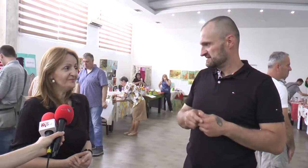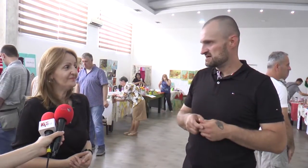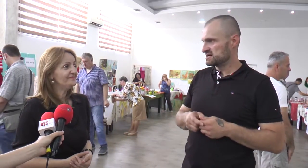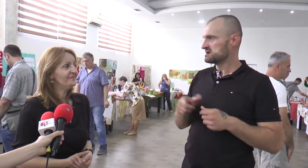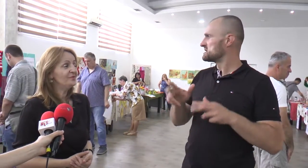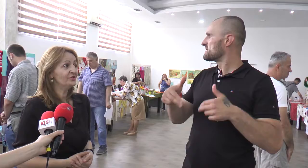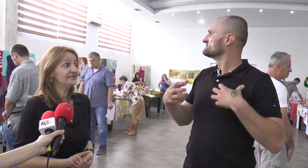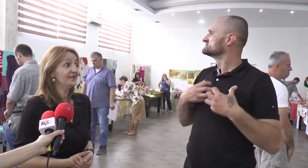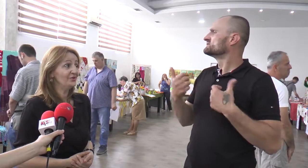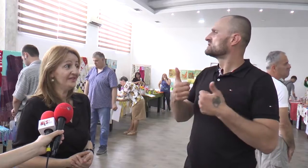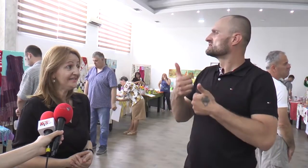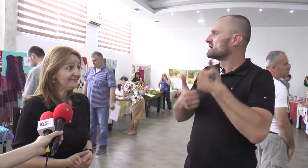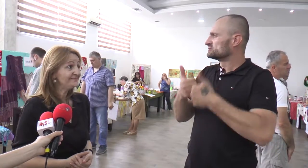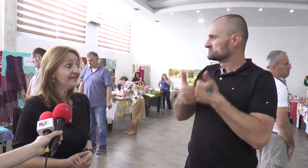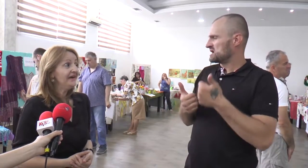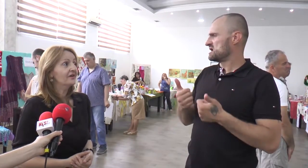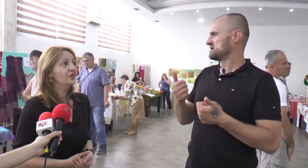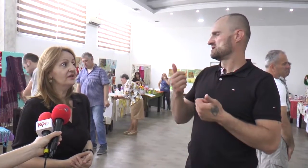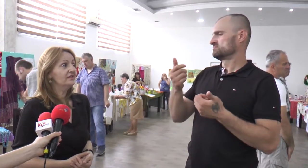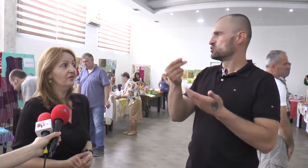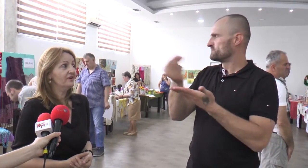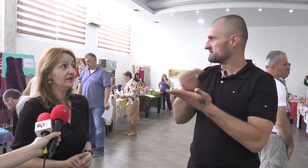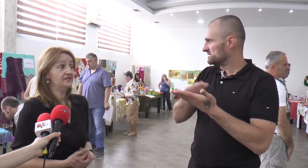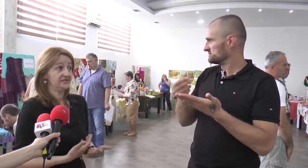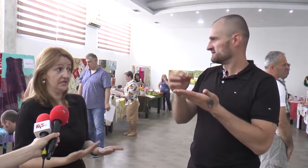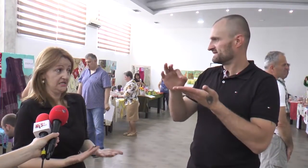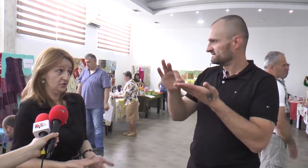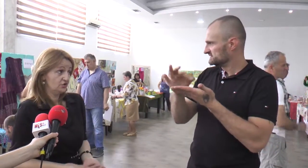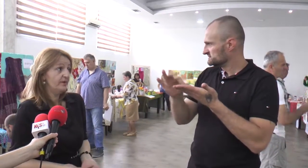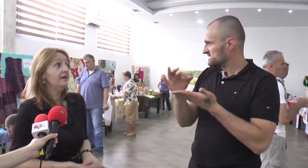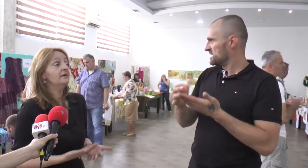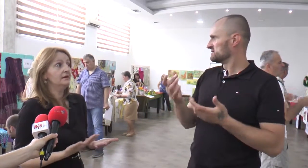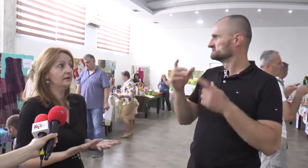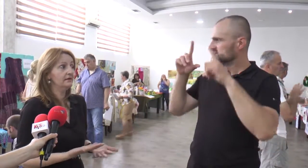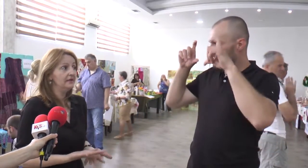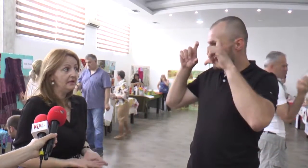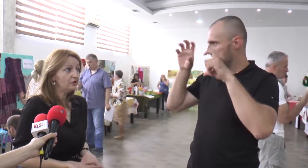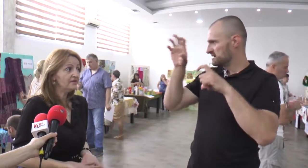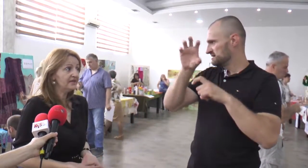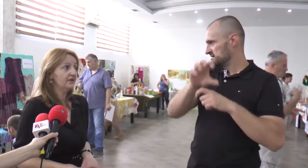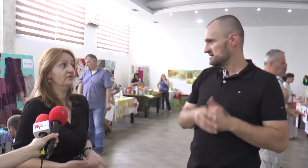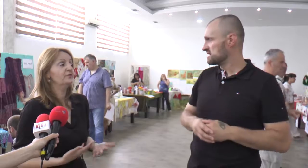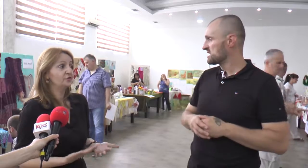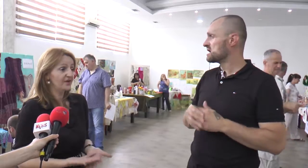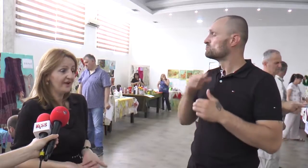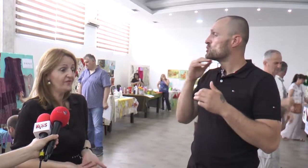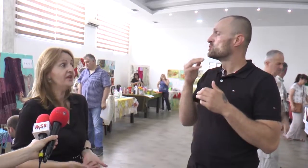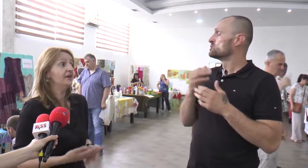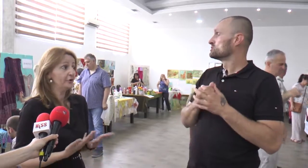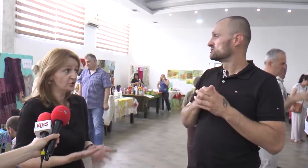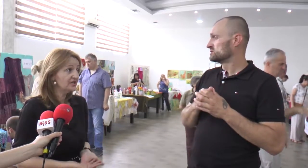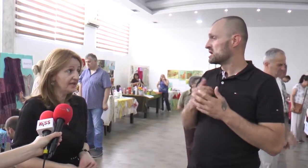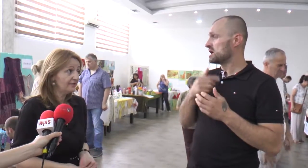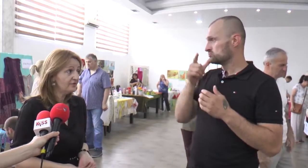festivalu umetnosti gluvih, koja je jedna vrsta izložbe likovnih radova,